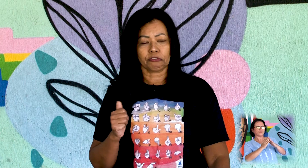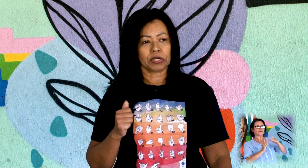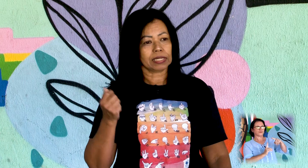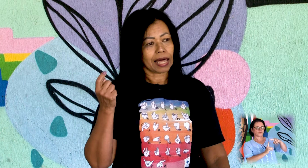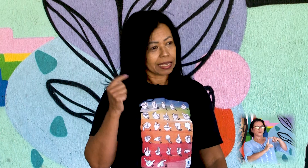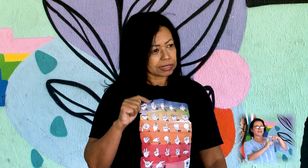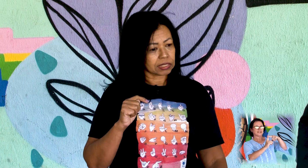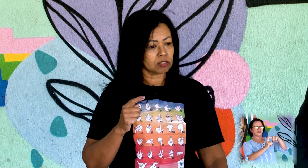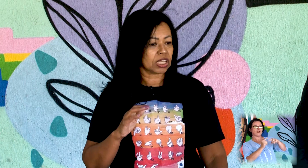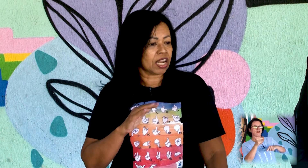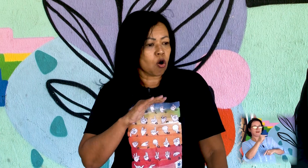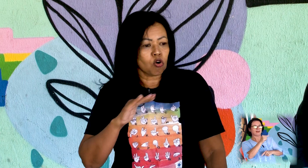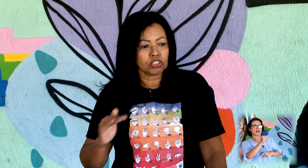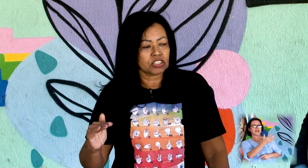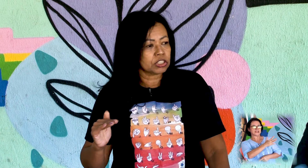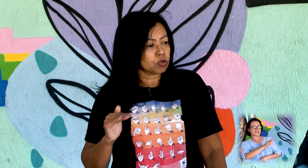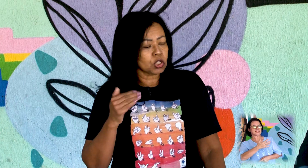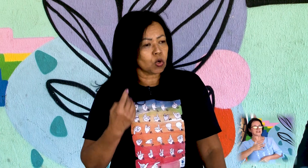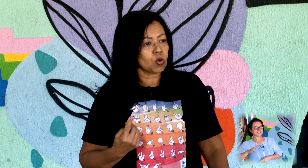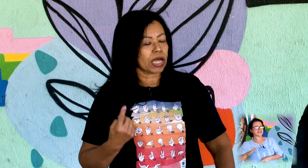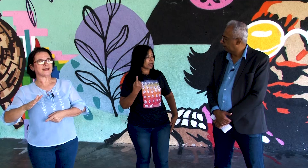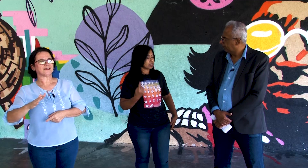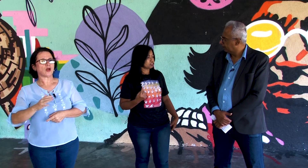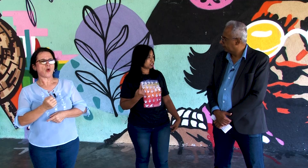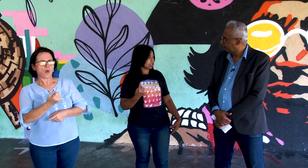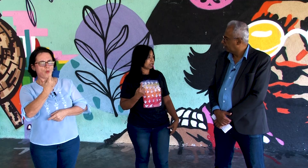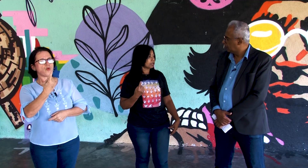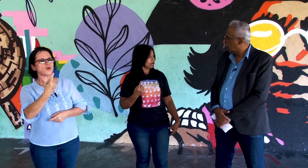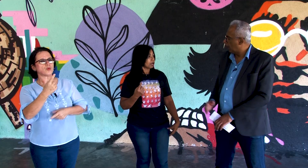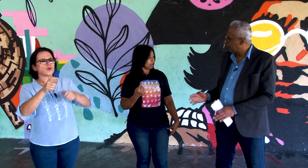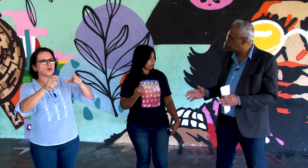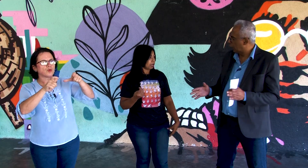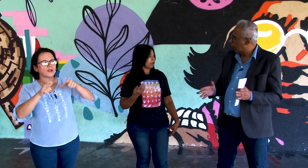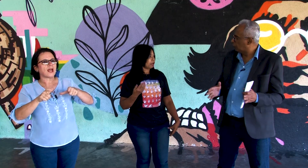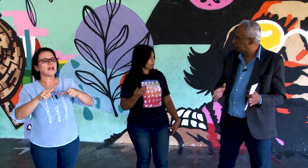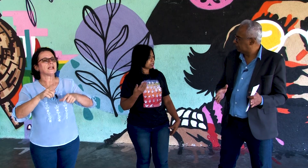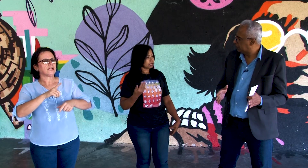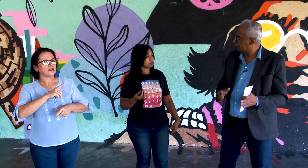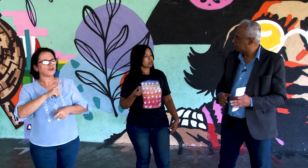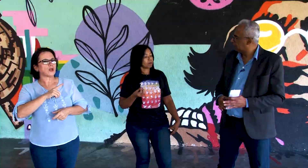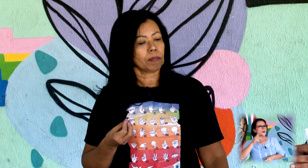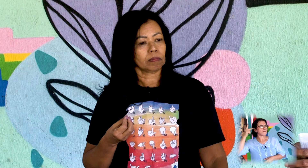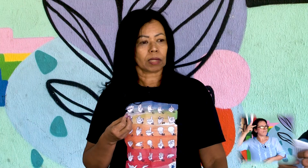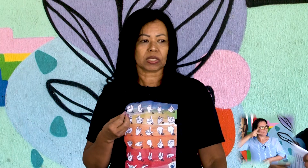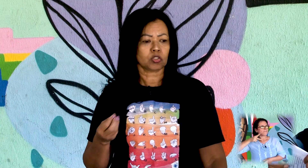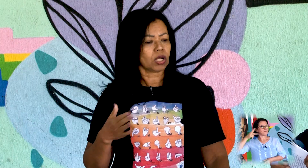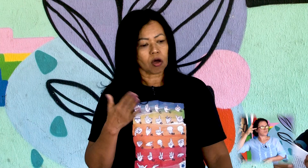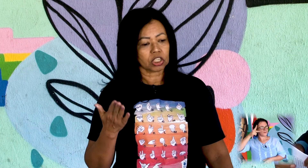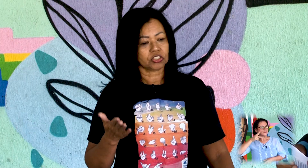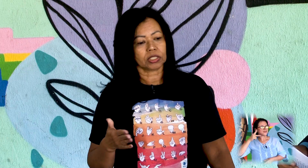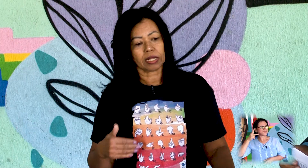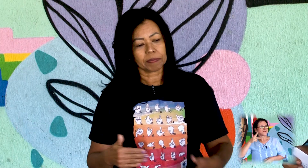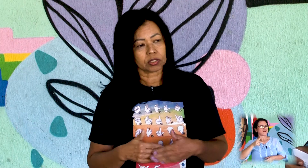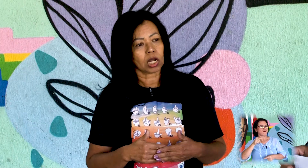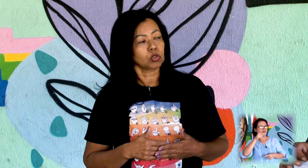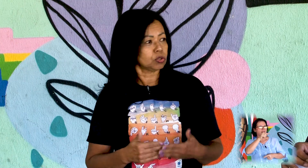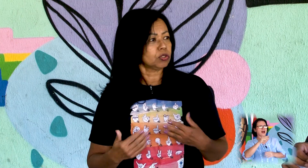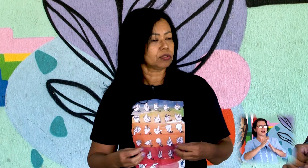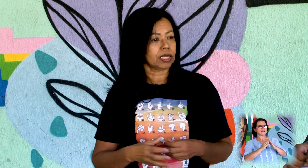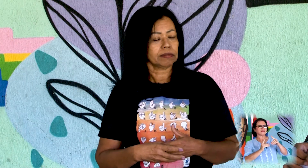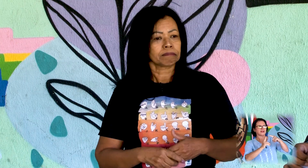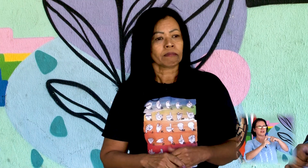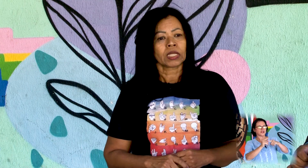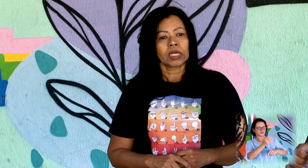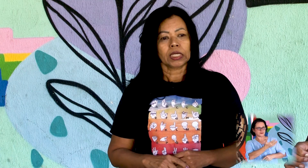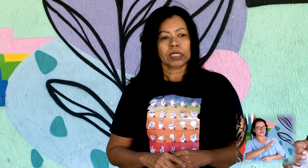que ela foi lá em Santos, que era onde a gente, o único lugar que tinha. Que é uma pastoral? Isso, era uma pastoral que tinha lá, pastoral do